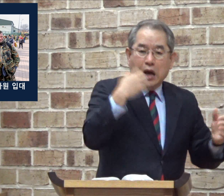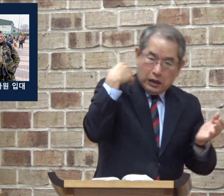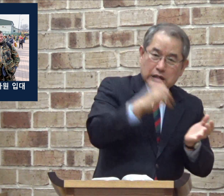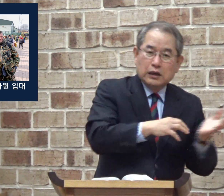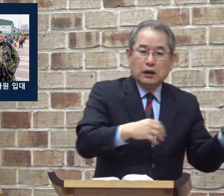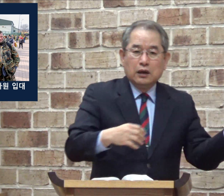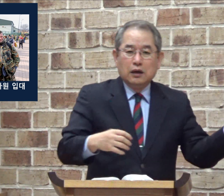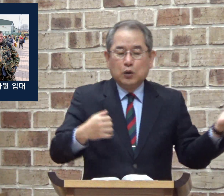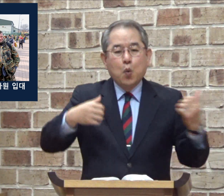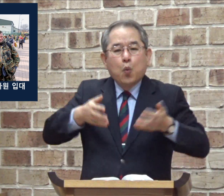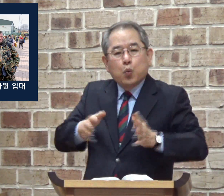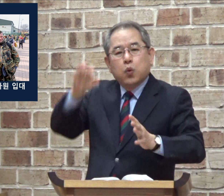폴란드로